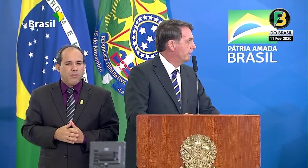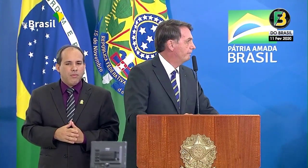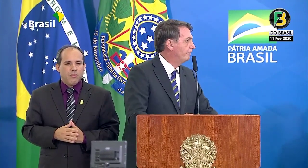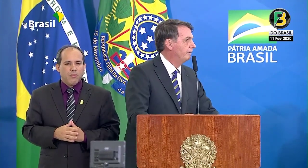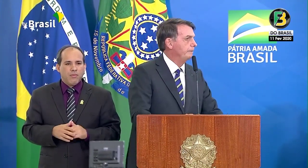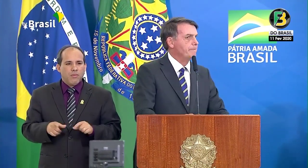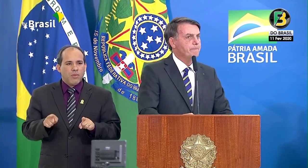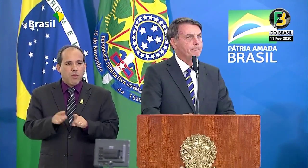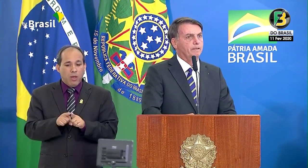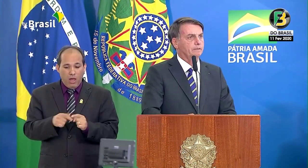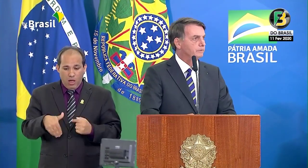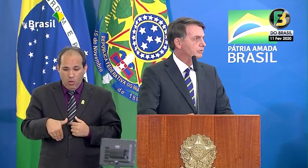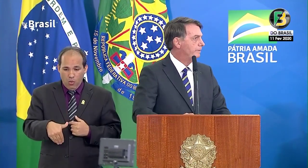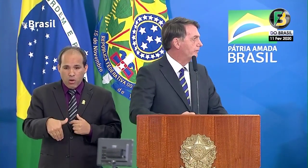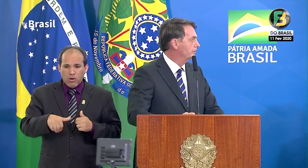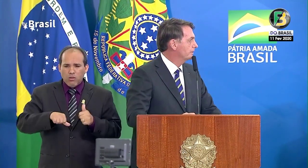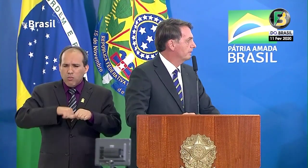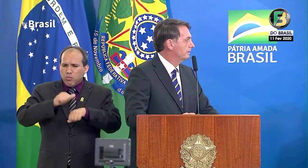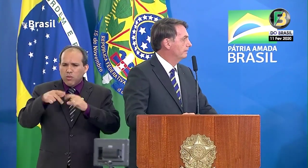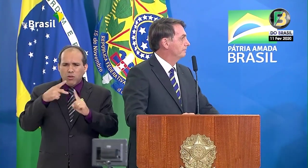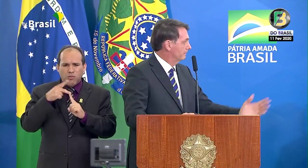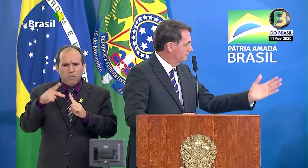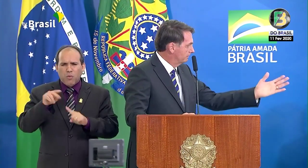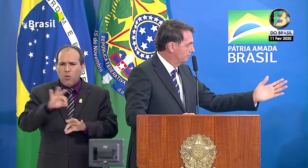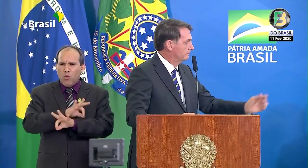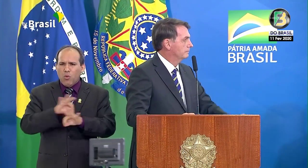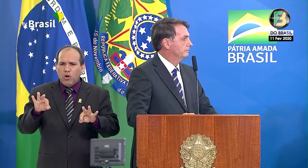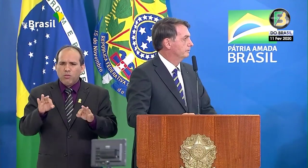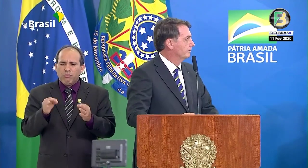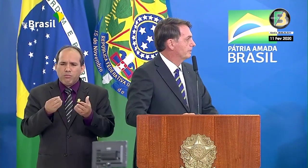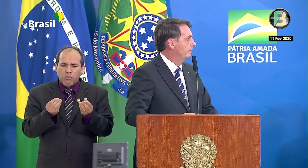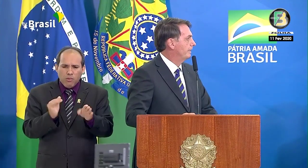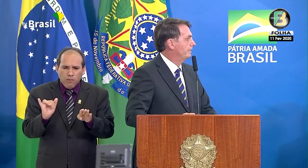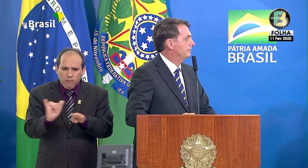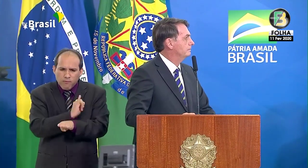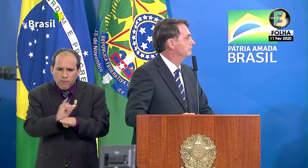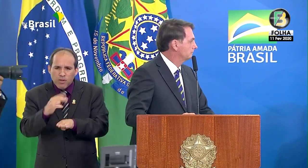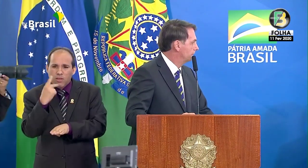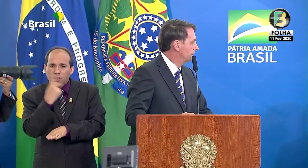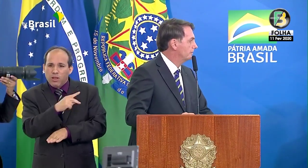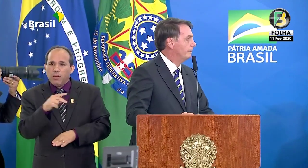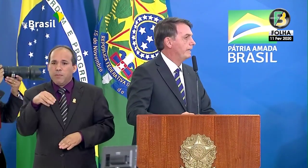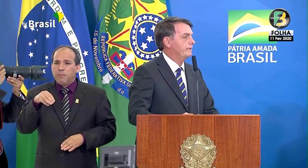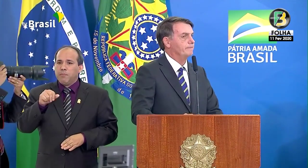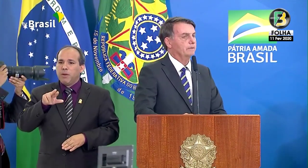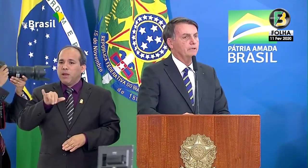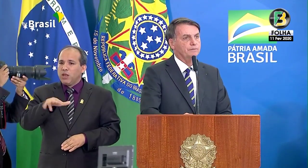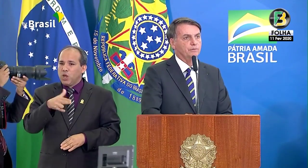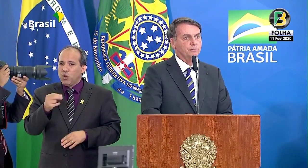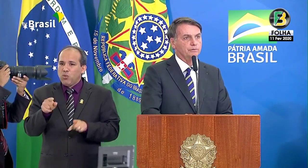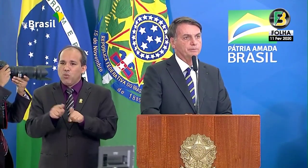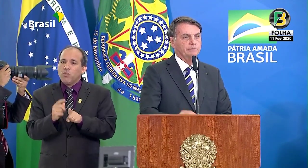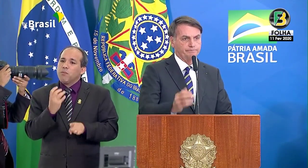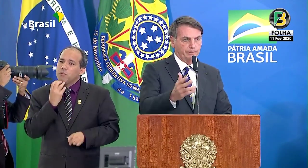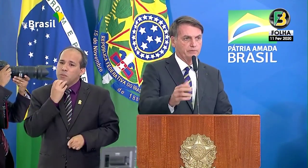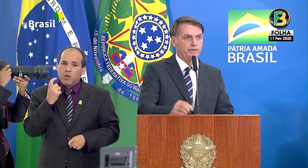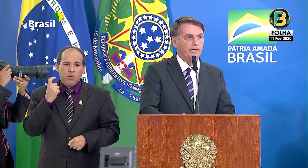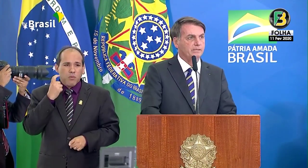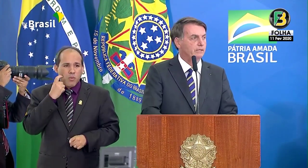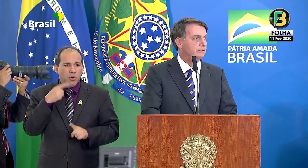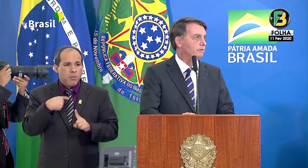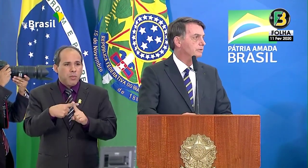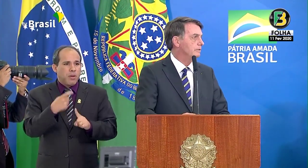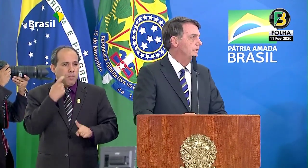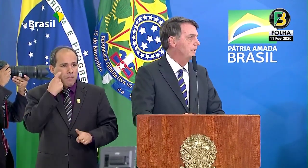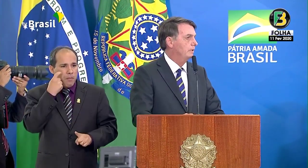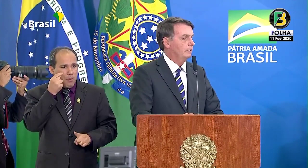com essa reforma, muito bem conduzida por você, Marinho, Rodrigo Maia, Davi Alcolumbre, Paulo